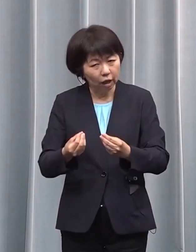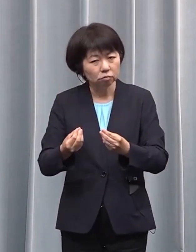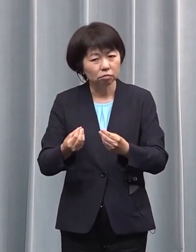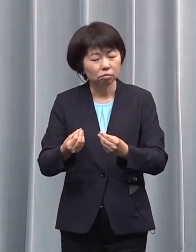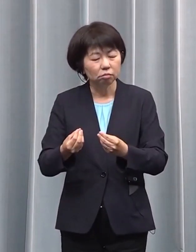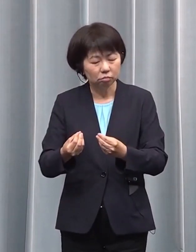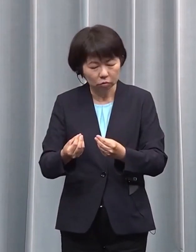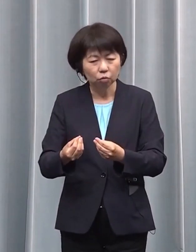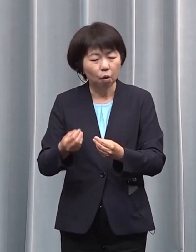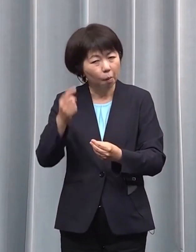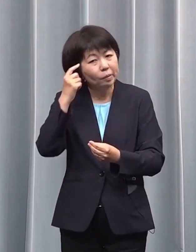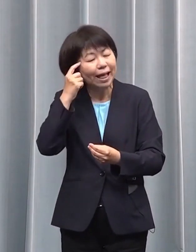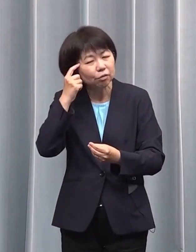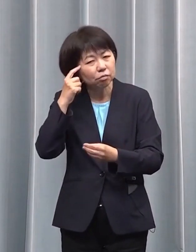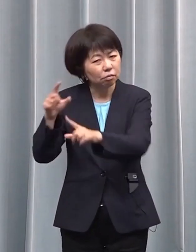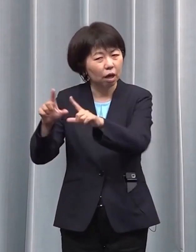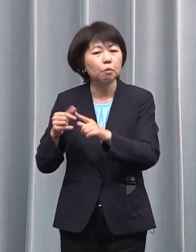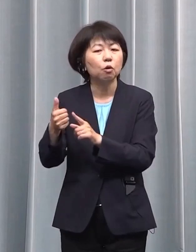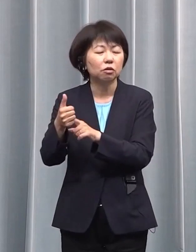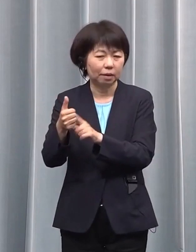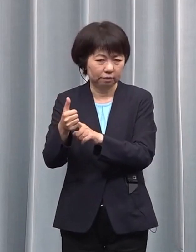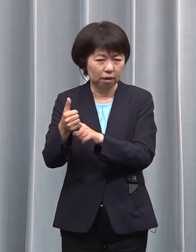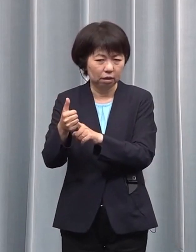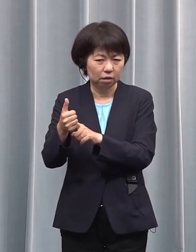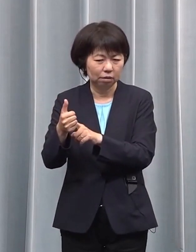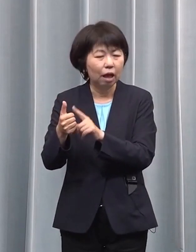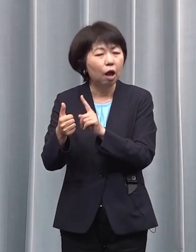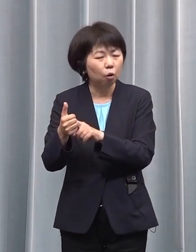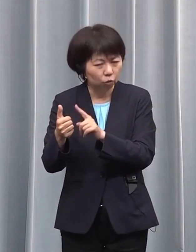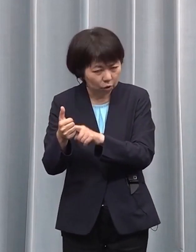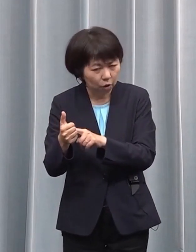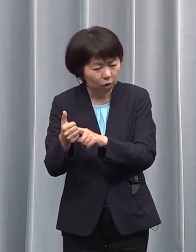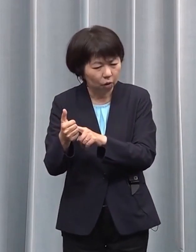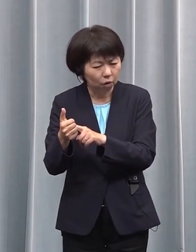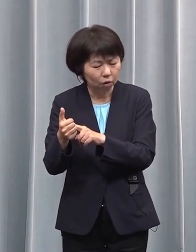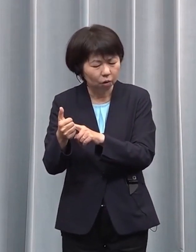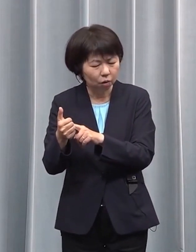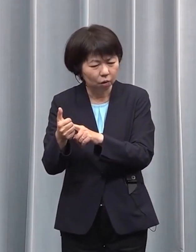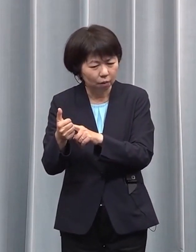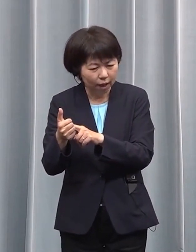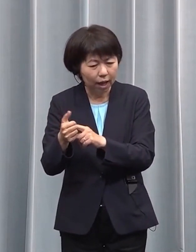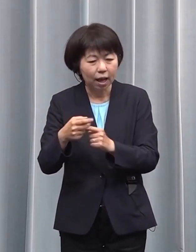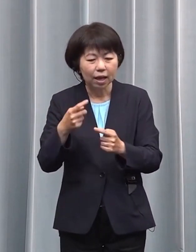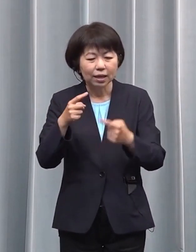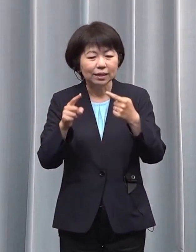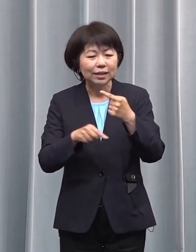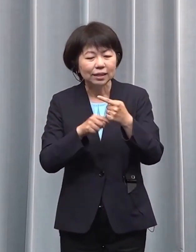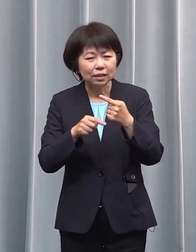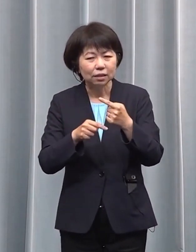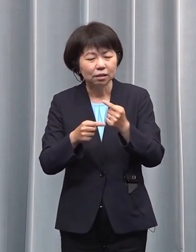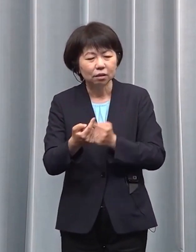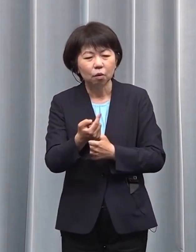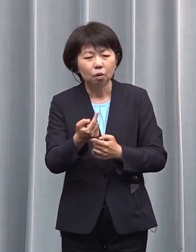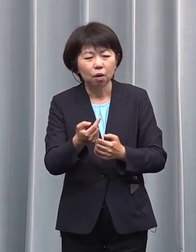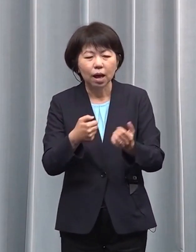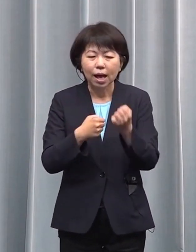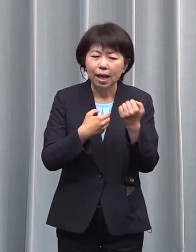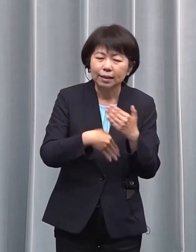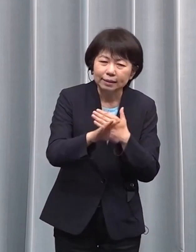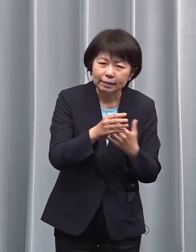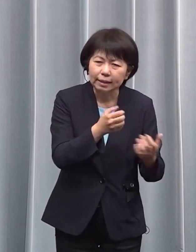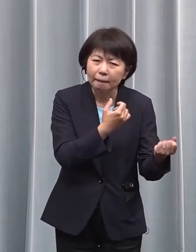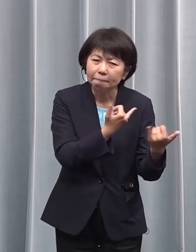ですね、イランから来たのか、政変の起きているミャンマーで来たのかとかですね、そういった部分をたまにしか見ないと堂々と発言